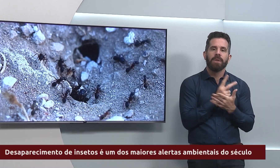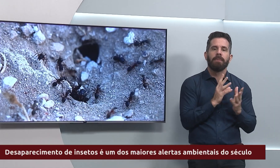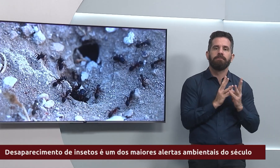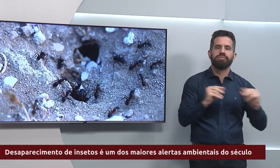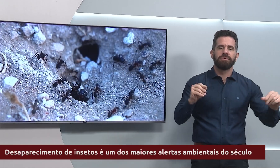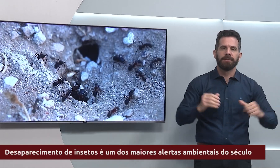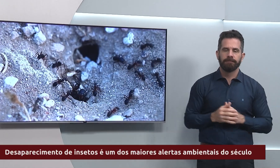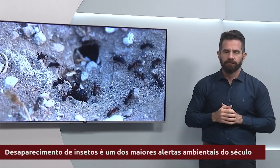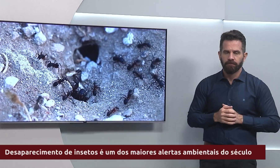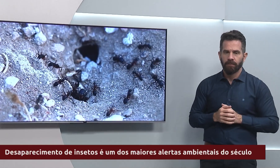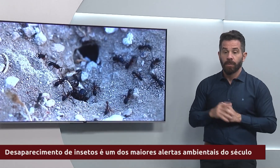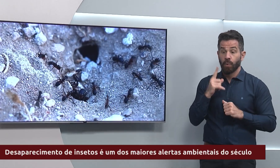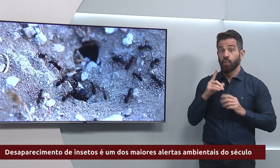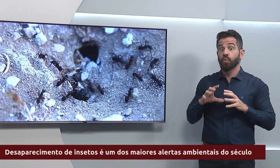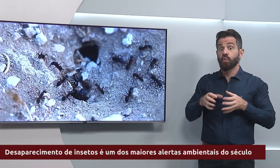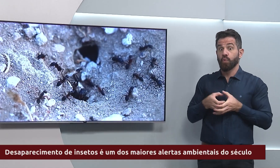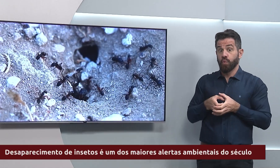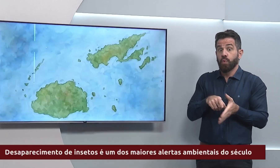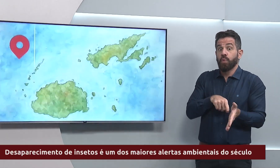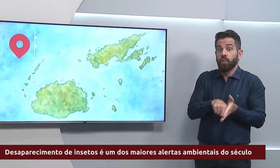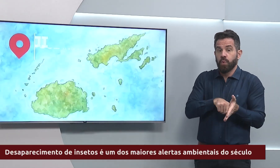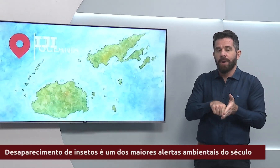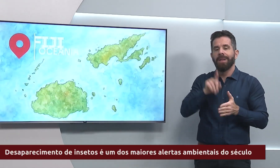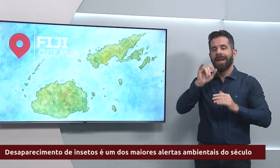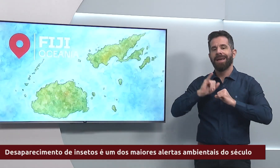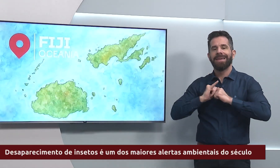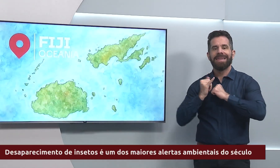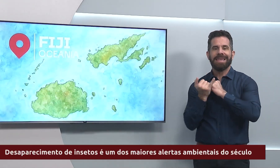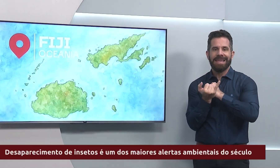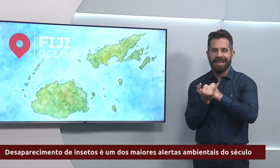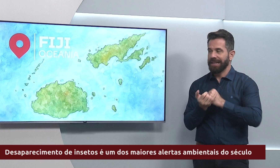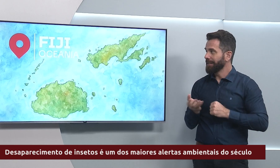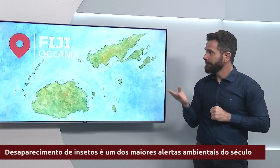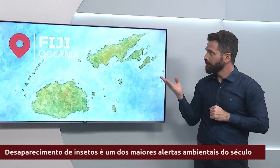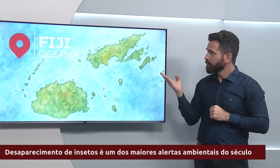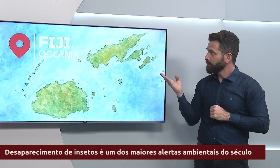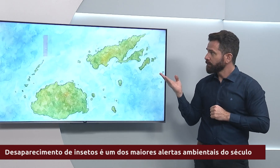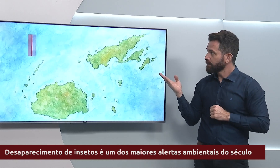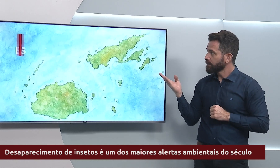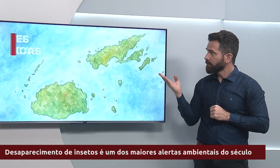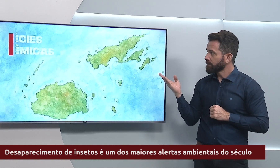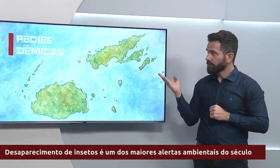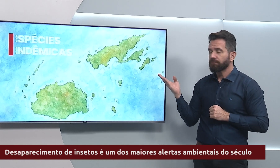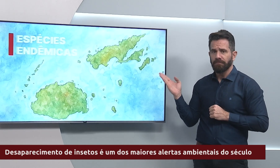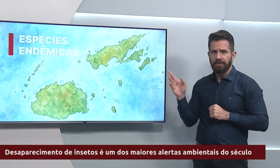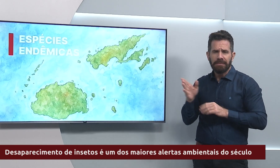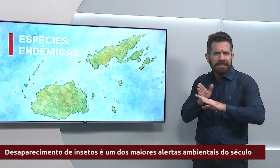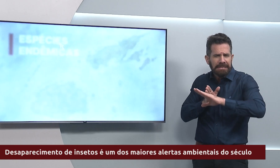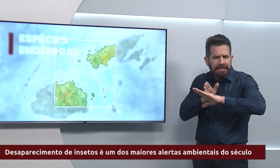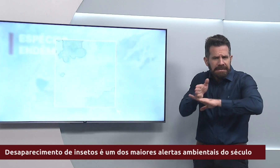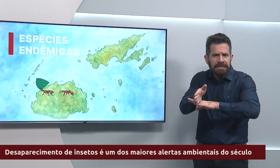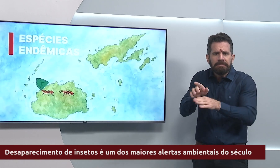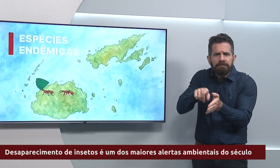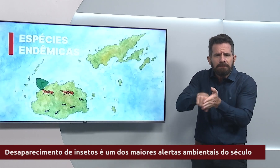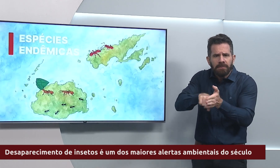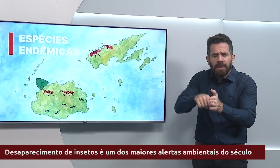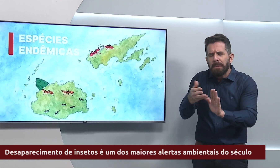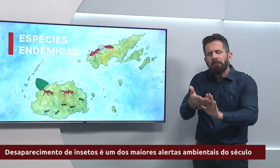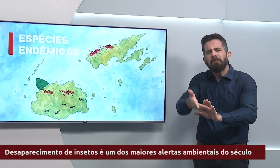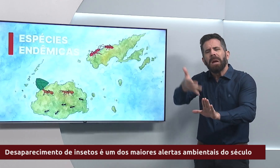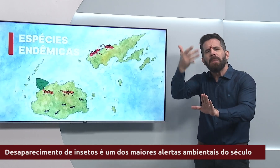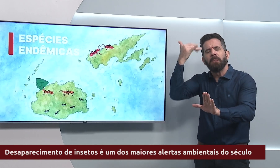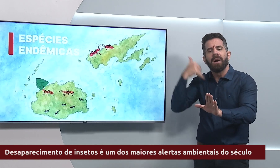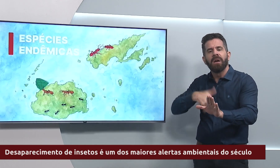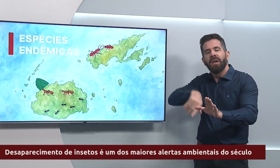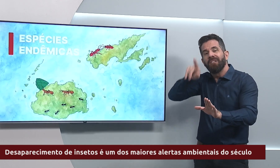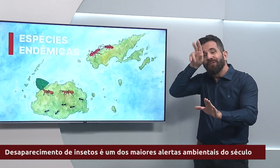recentemente por um grupo de pesquisadores nas ilhas de Fiji, arquipélago isolado da Oceania, reconstruiu a história das formigas que viveram